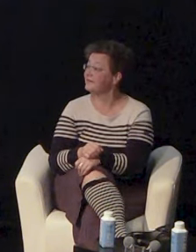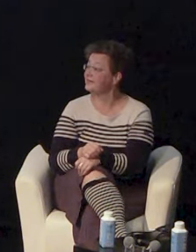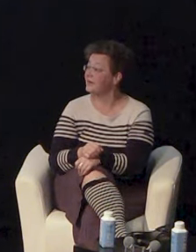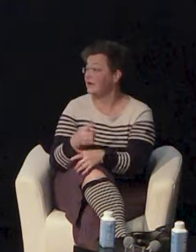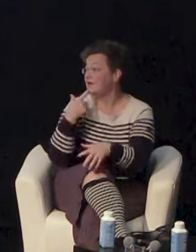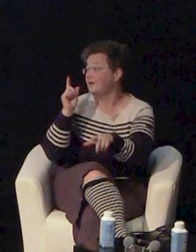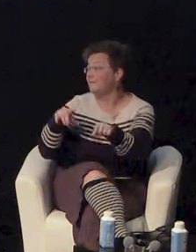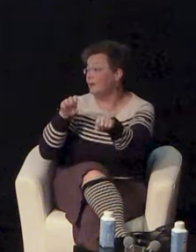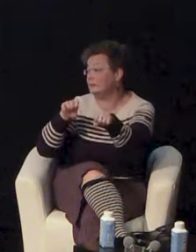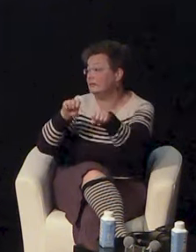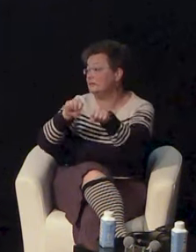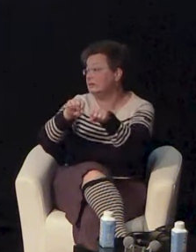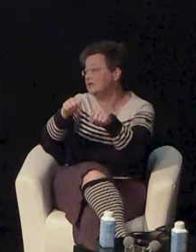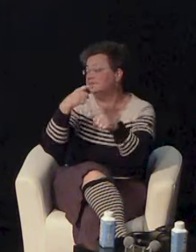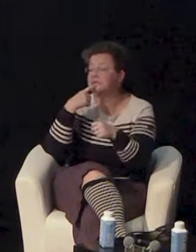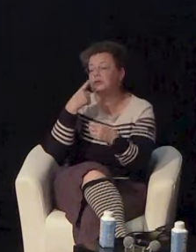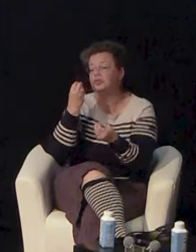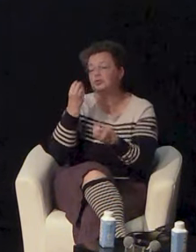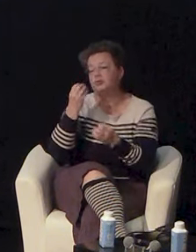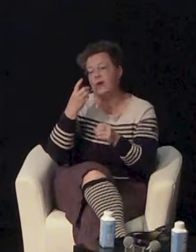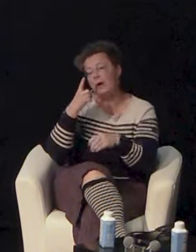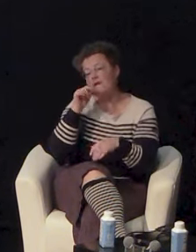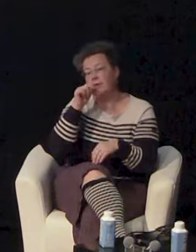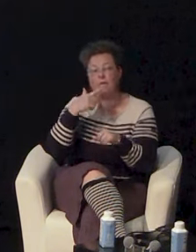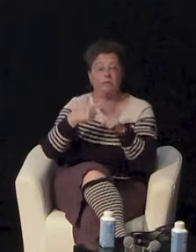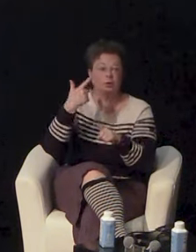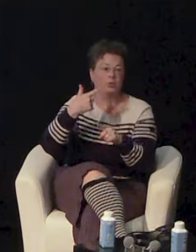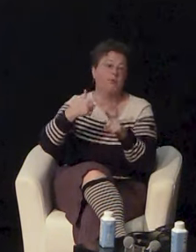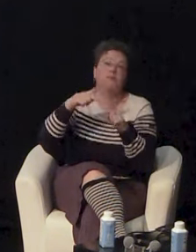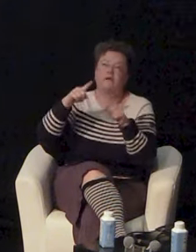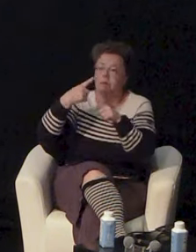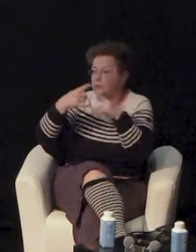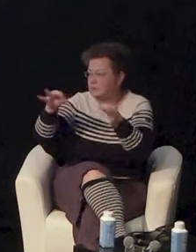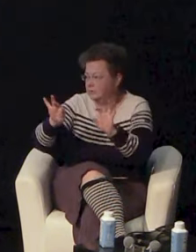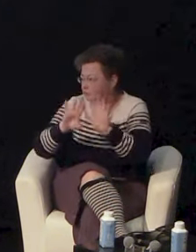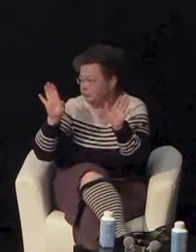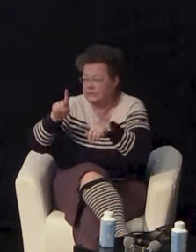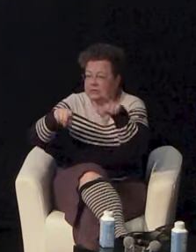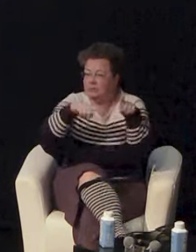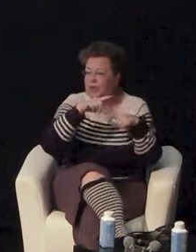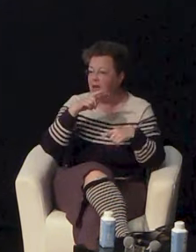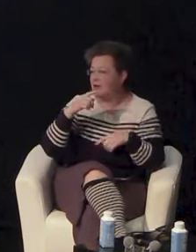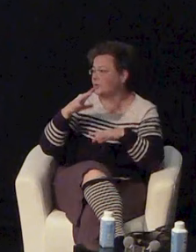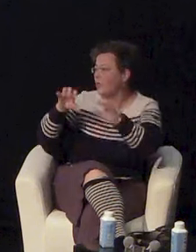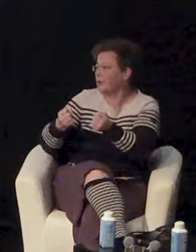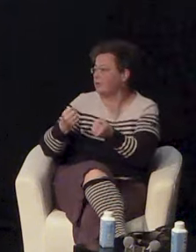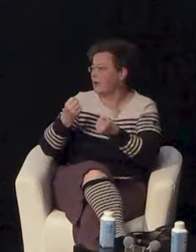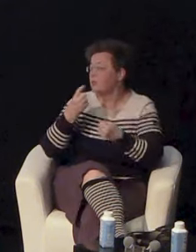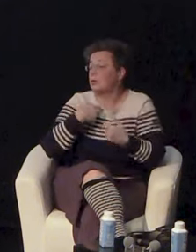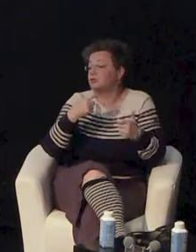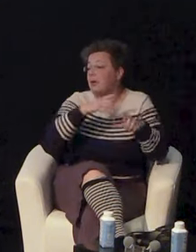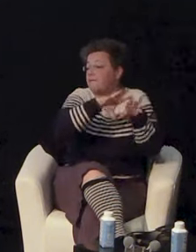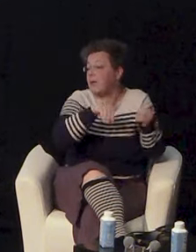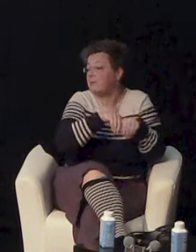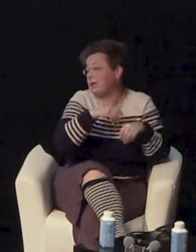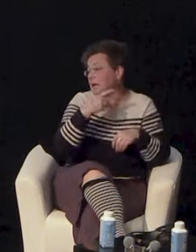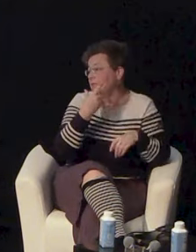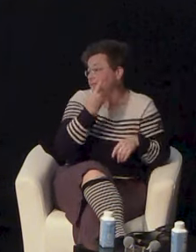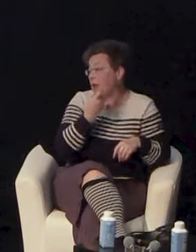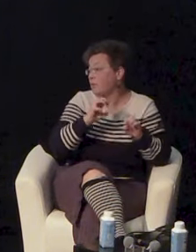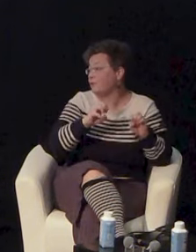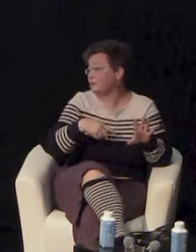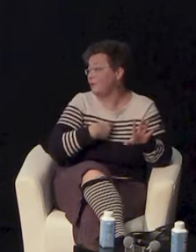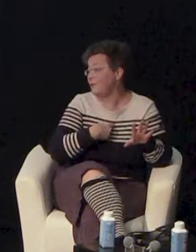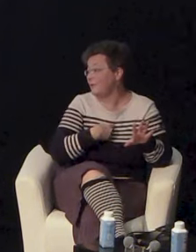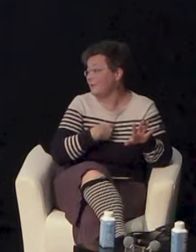j'ai raté mes cours. Donc, il a fallu que je rattrape mes cours. Donc, je pourrais dire qu'il y a deux fois plus de travail, peut-être, qu'une personne